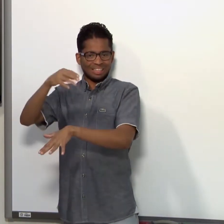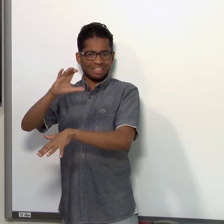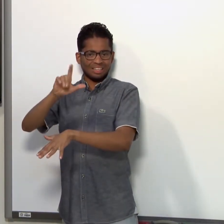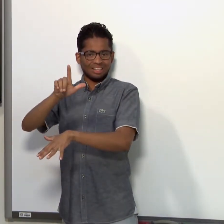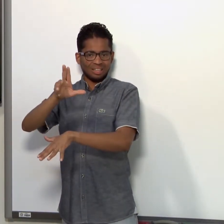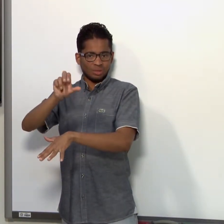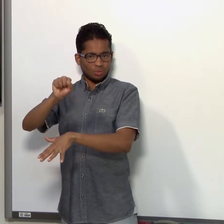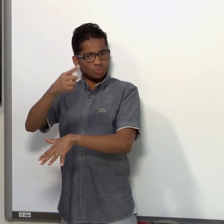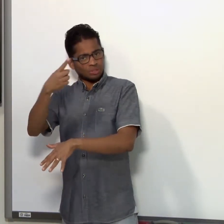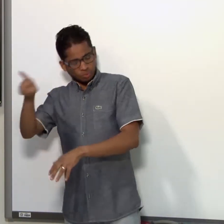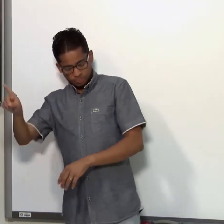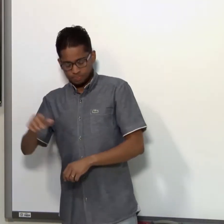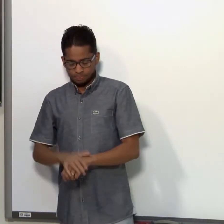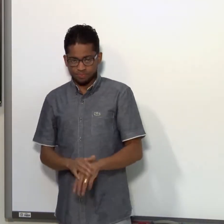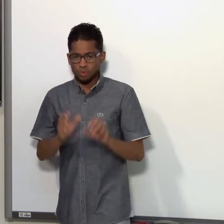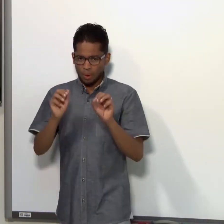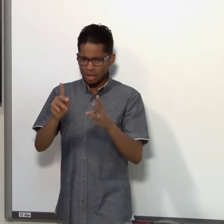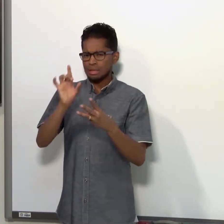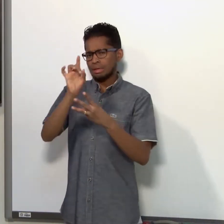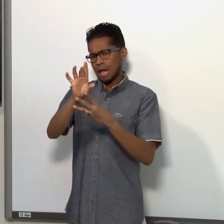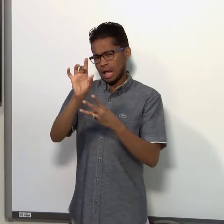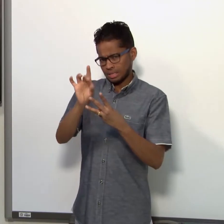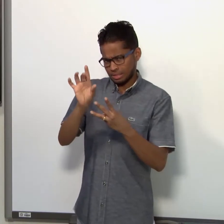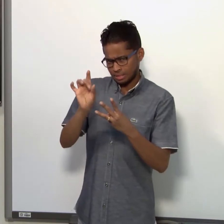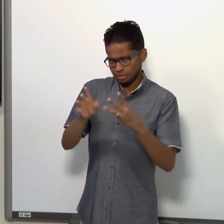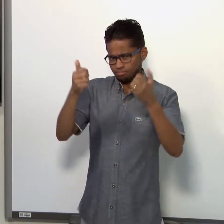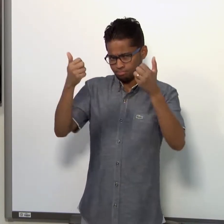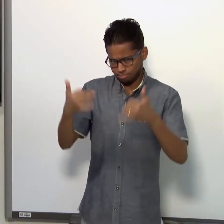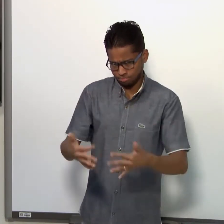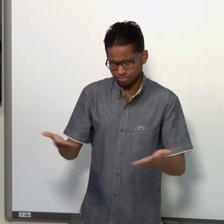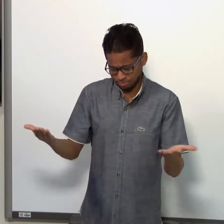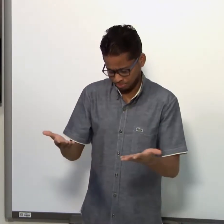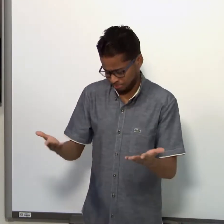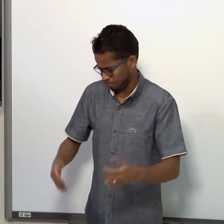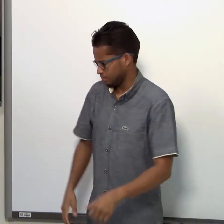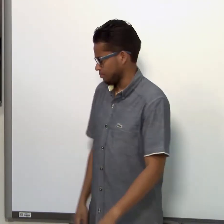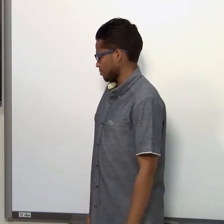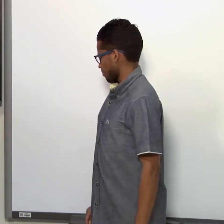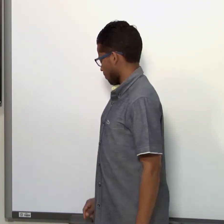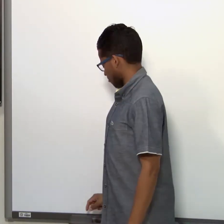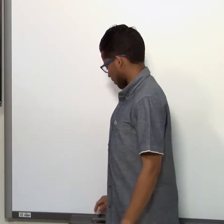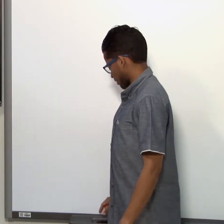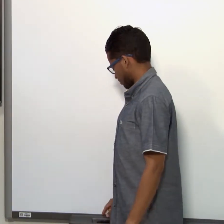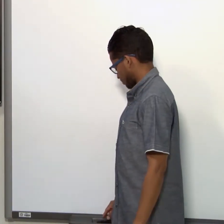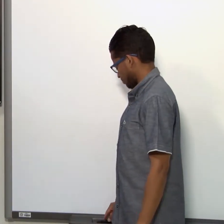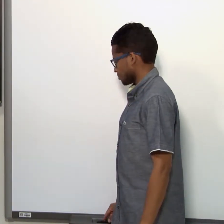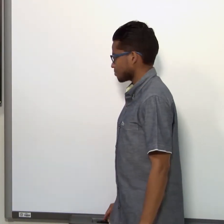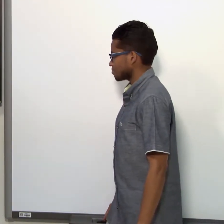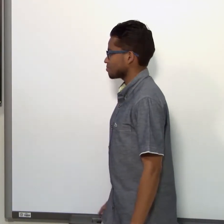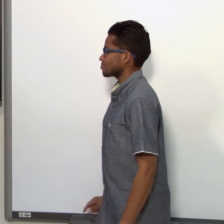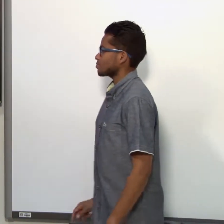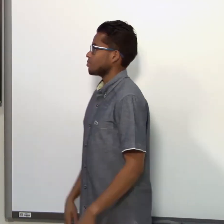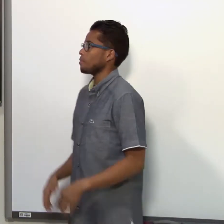escola inclusiva, a inclusão. Vou explicar cada um dos três.